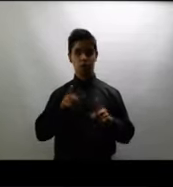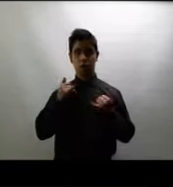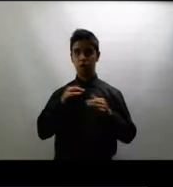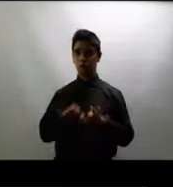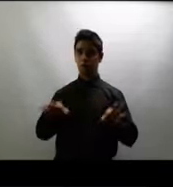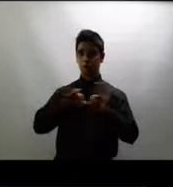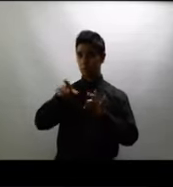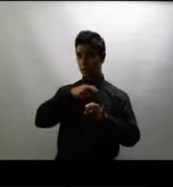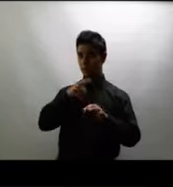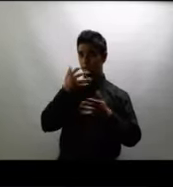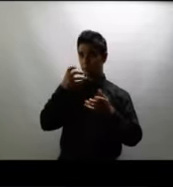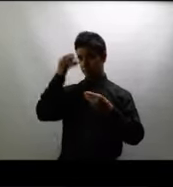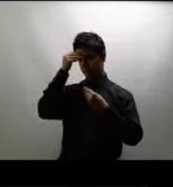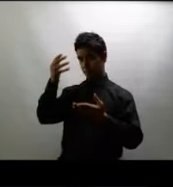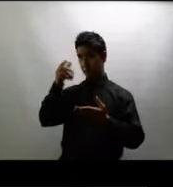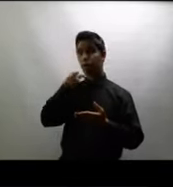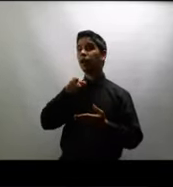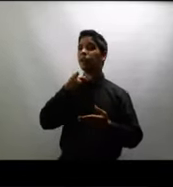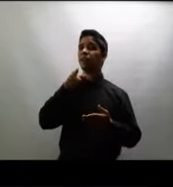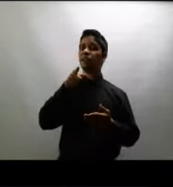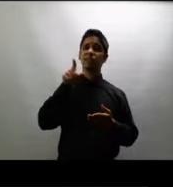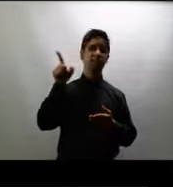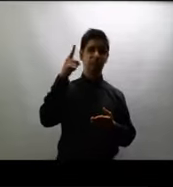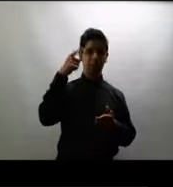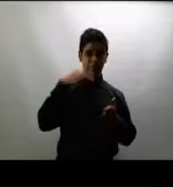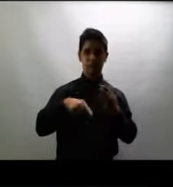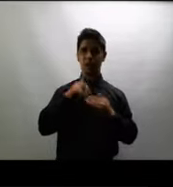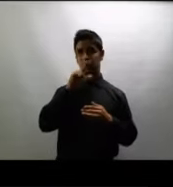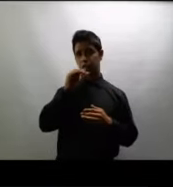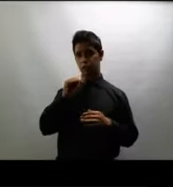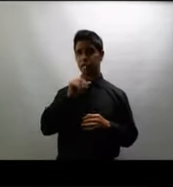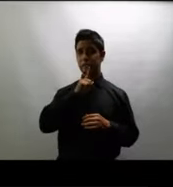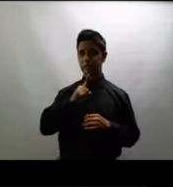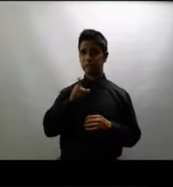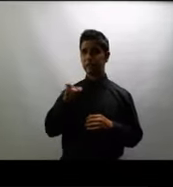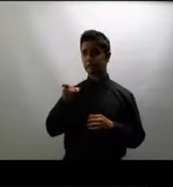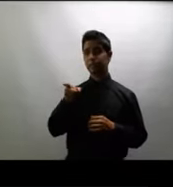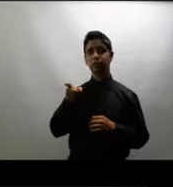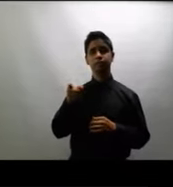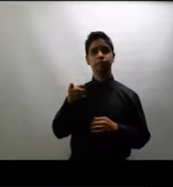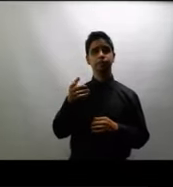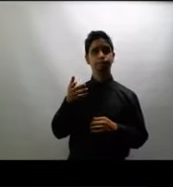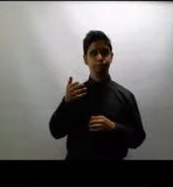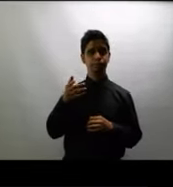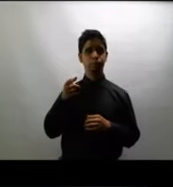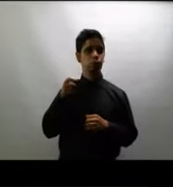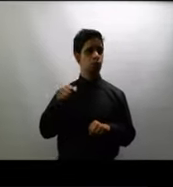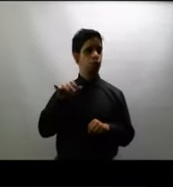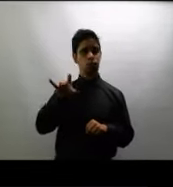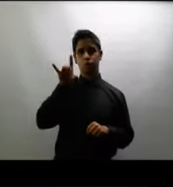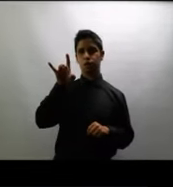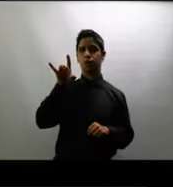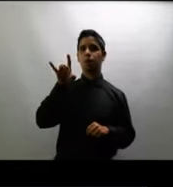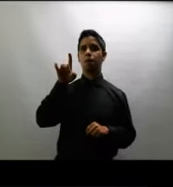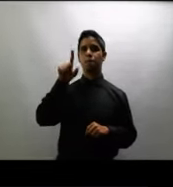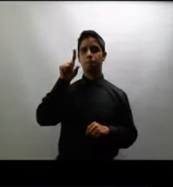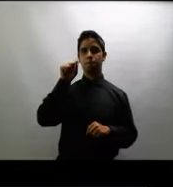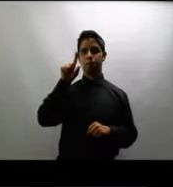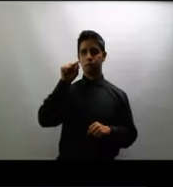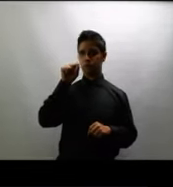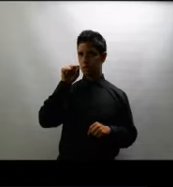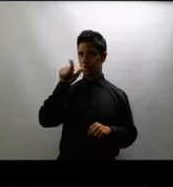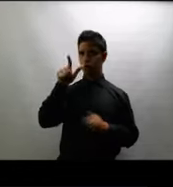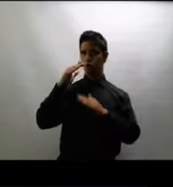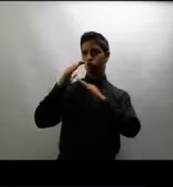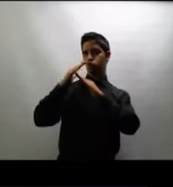quiero mencionar es que este primer disco, ¿verdad? Sí. Fue seleccionado entre los 20 de las